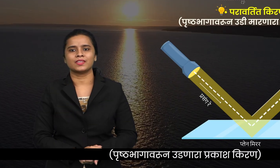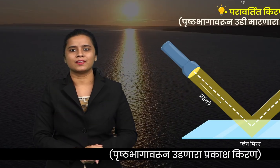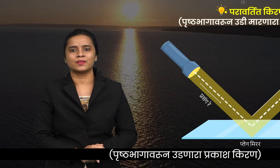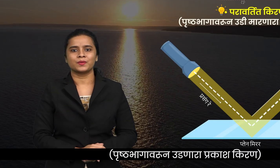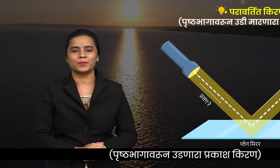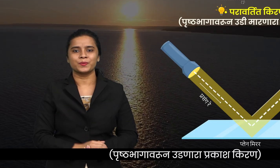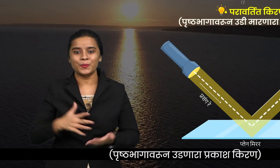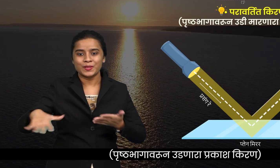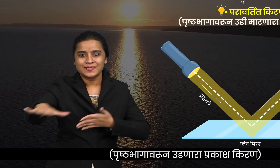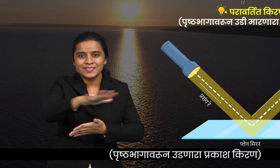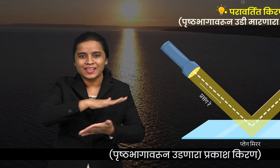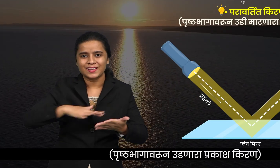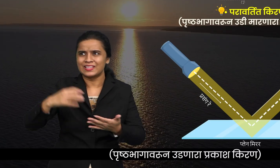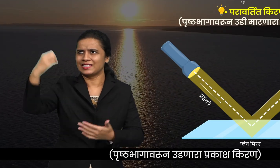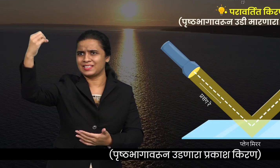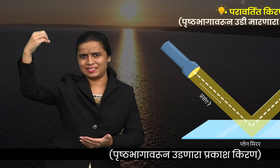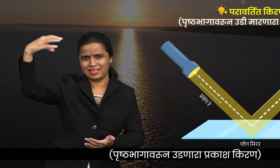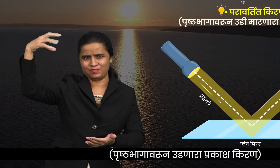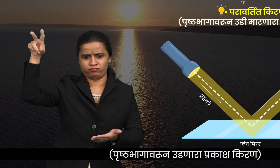पृष्ठभागावरून उडणारा प्रकाश किरण.